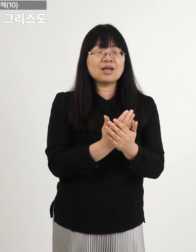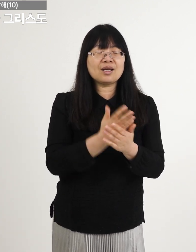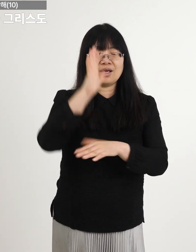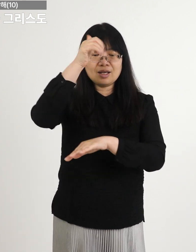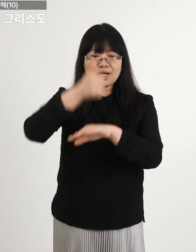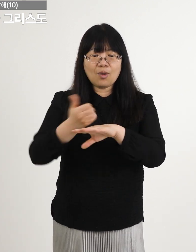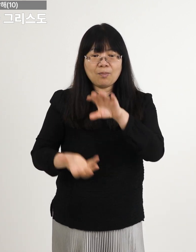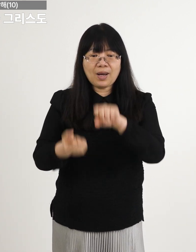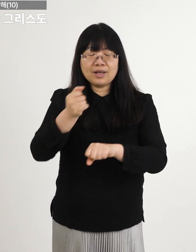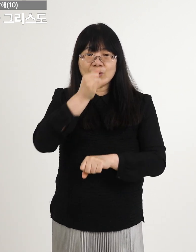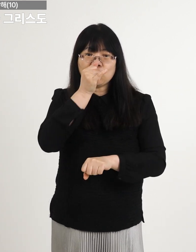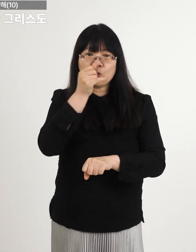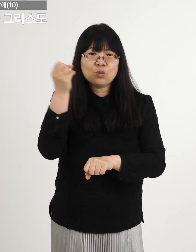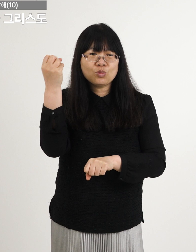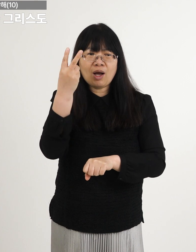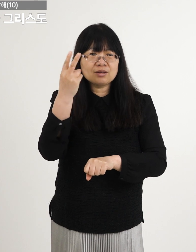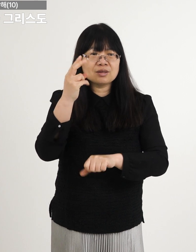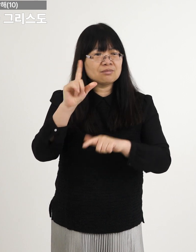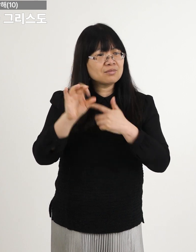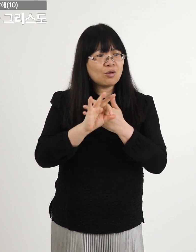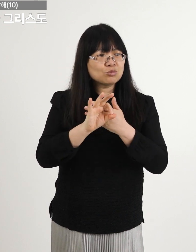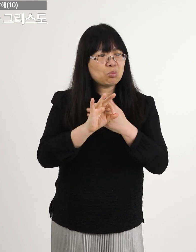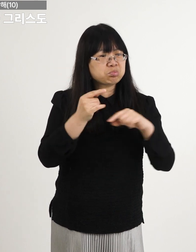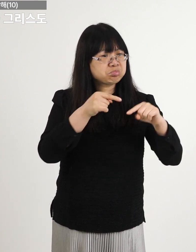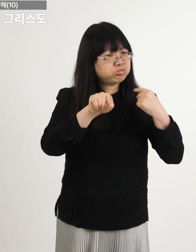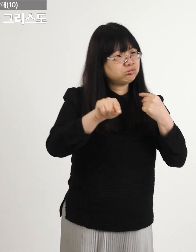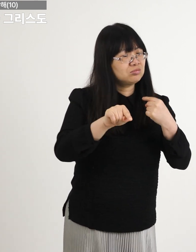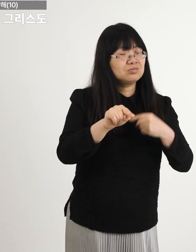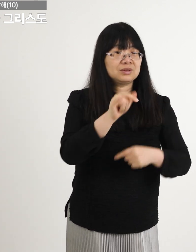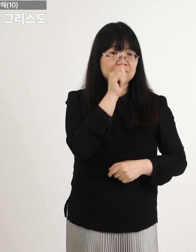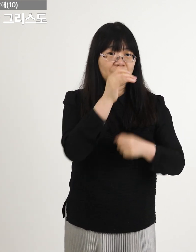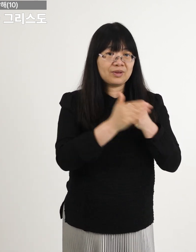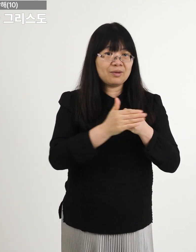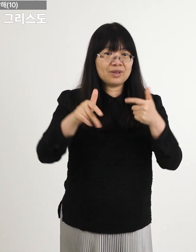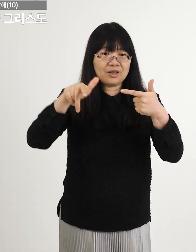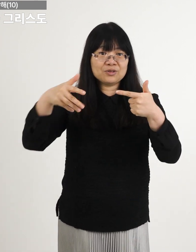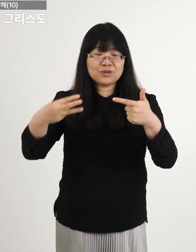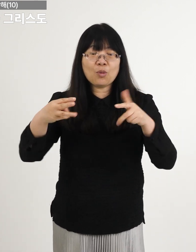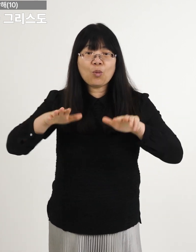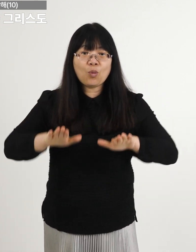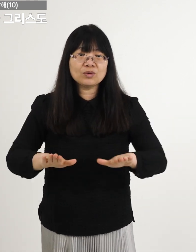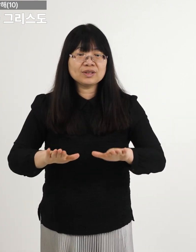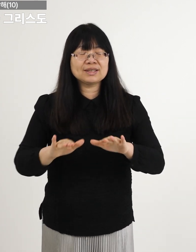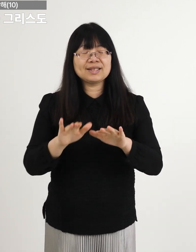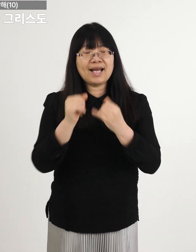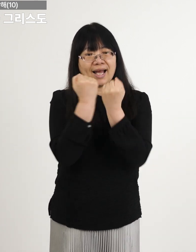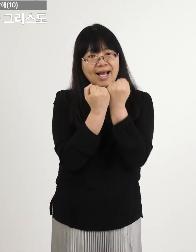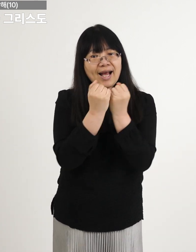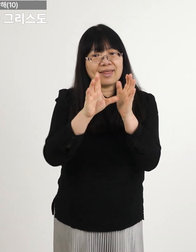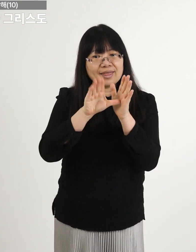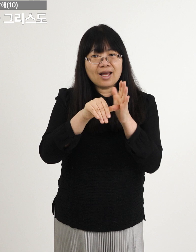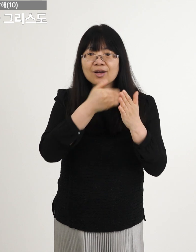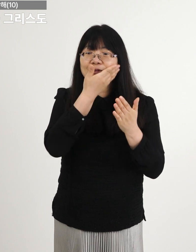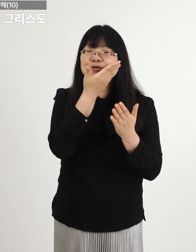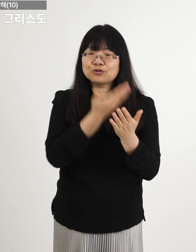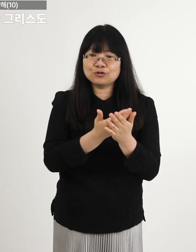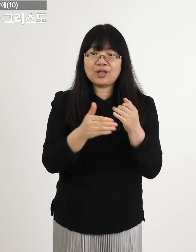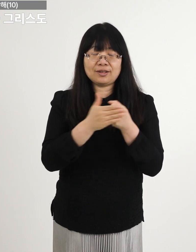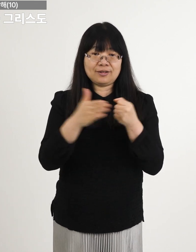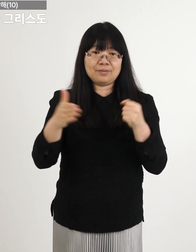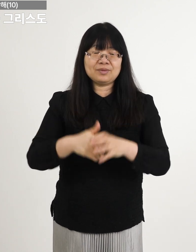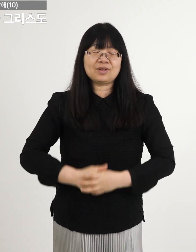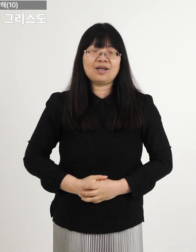있고 비틀어질 수도 있어요. 그래서 굉장히 6절은 오늘 해석의 중요한